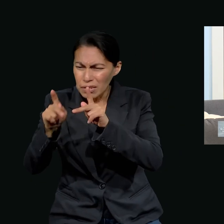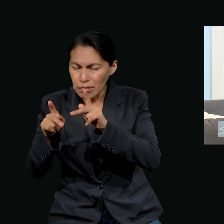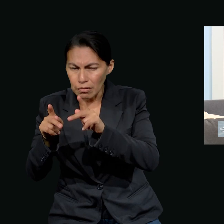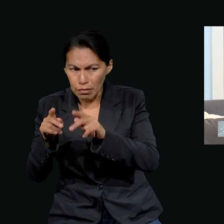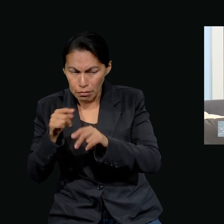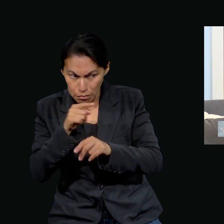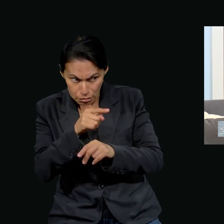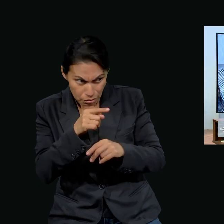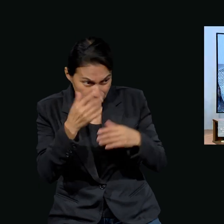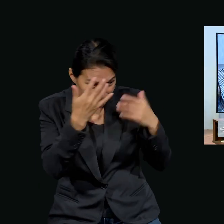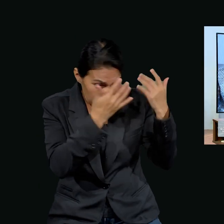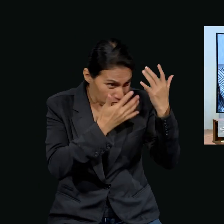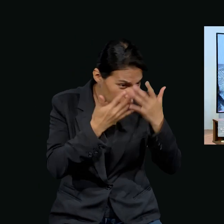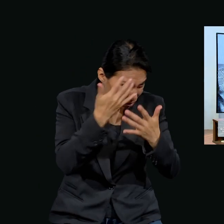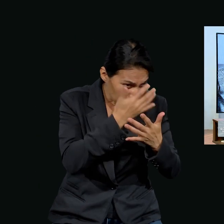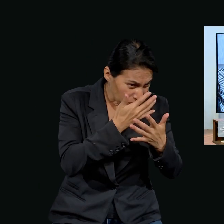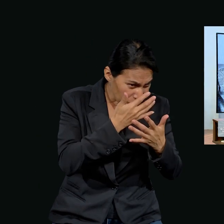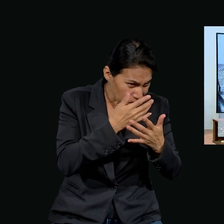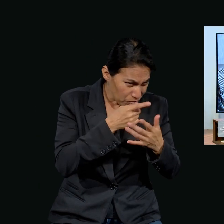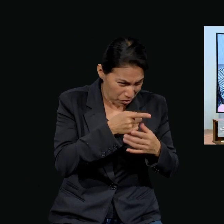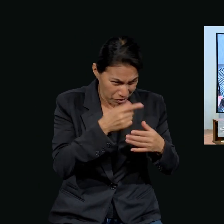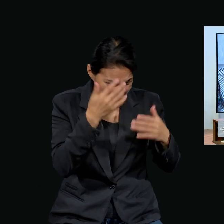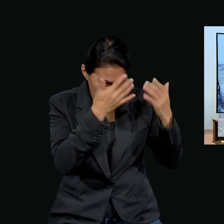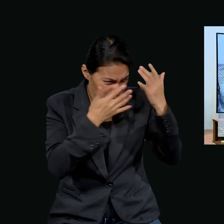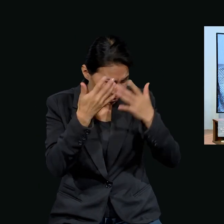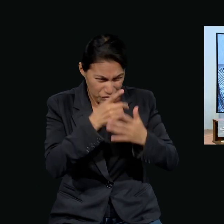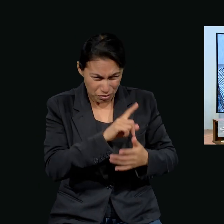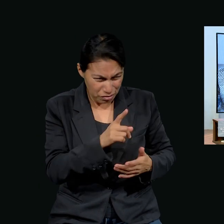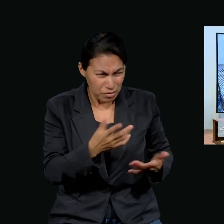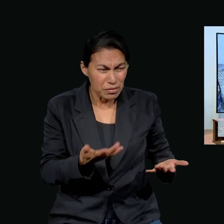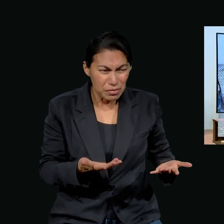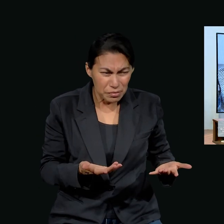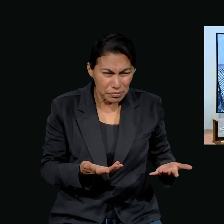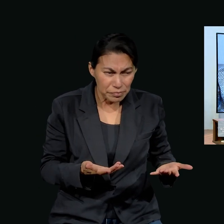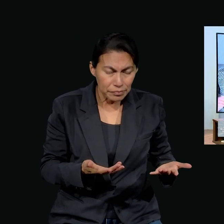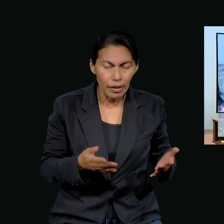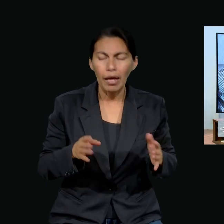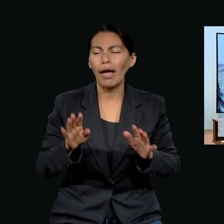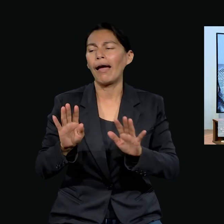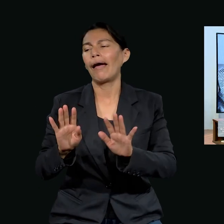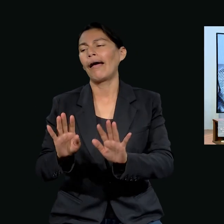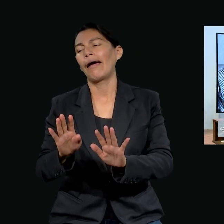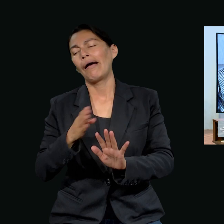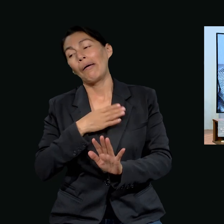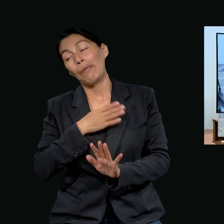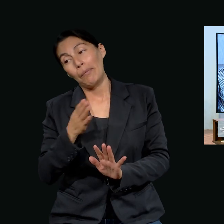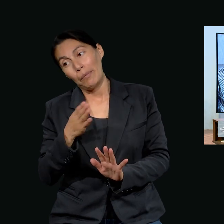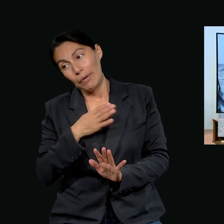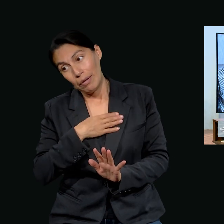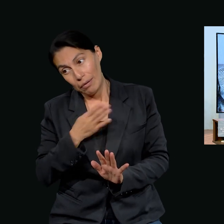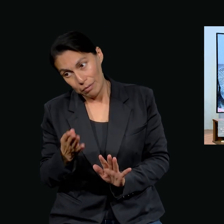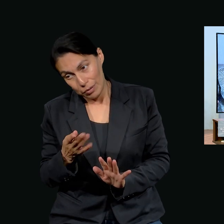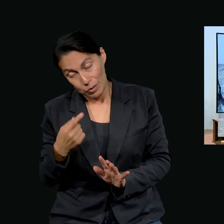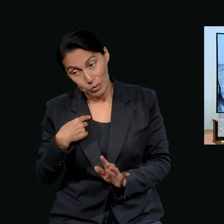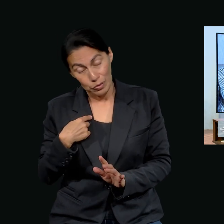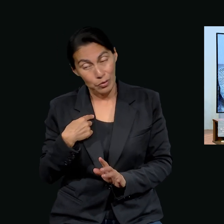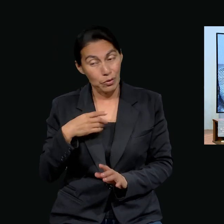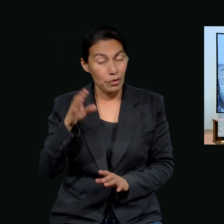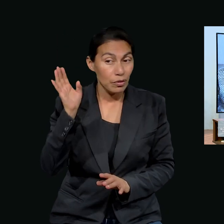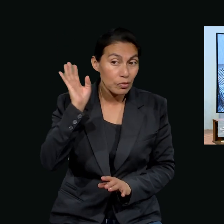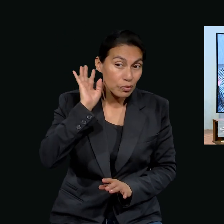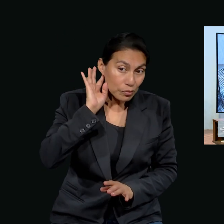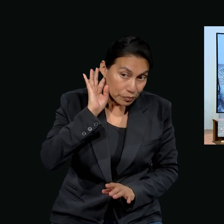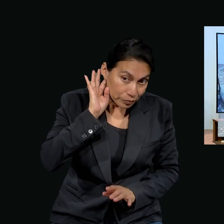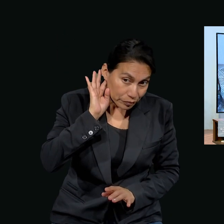el mundo le pedía... confundió? Sí. Doc, ¿no se confundió con tanta...? Bueno, bueno. ¿Cómo es? Es que yo